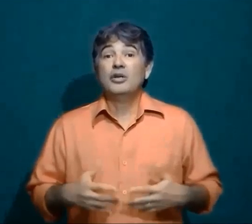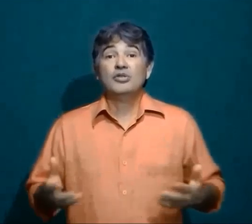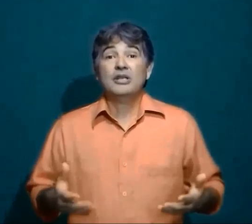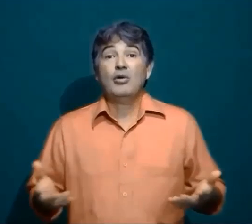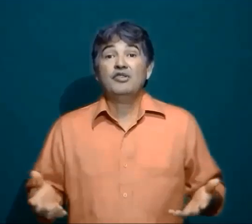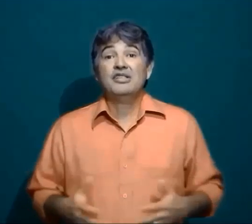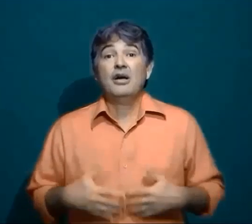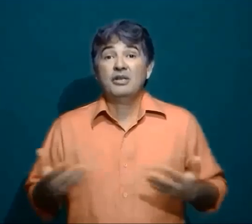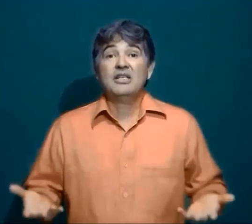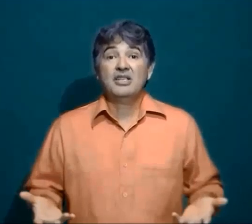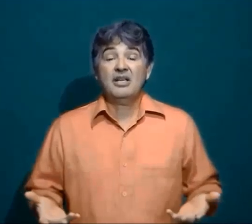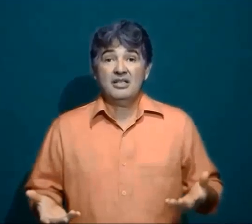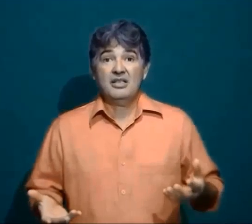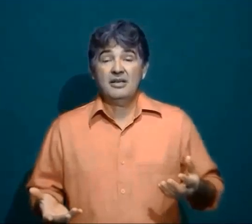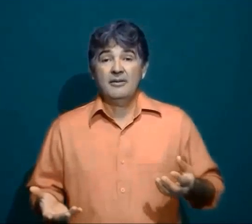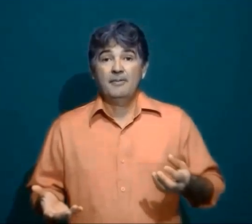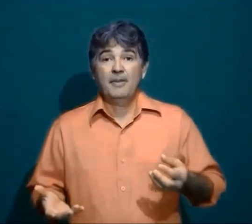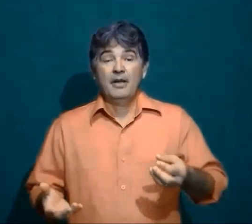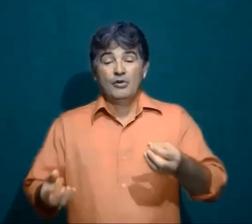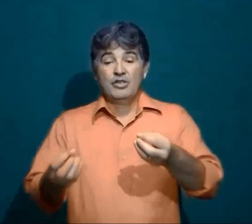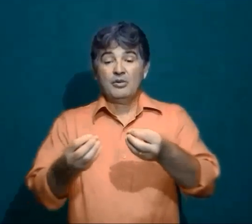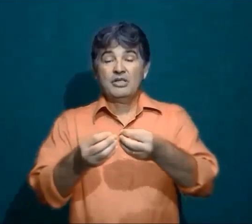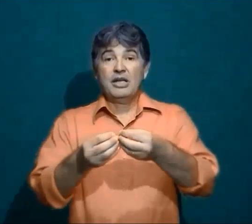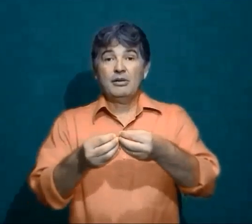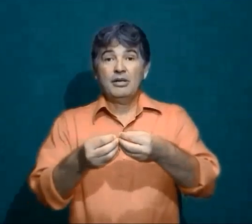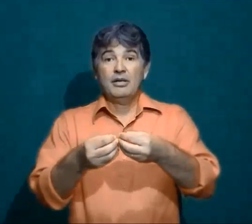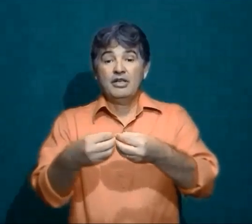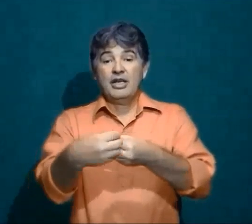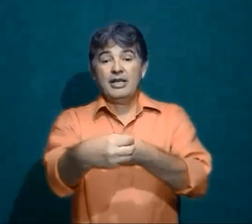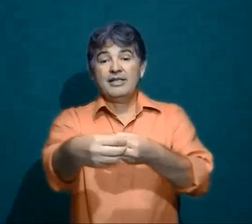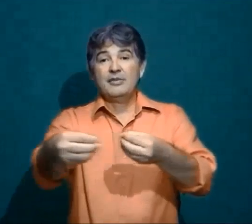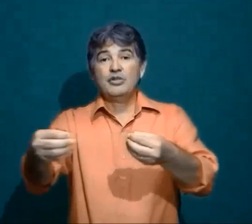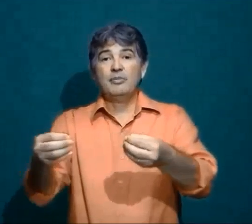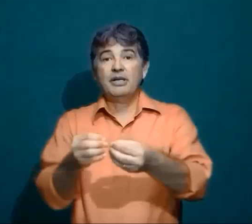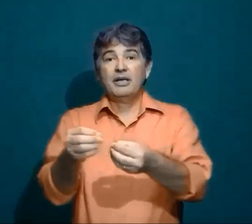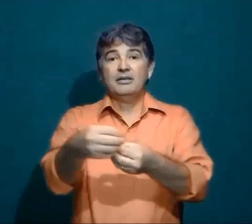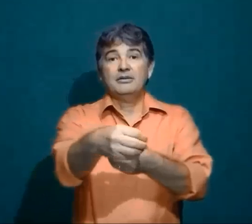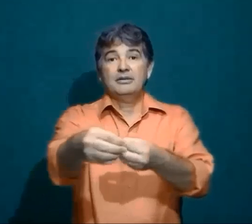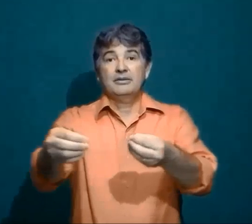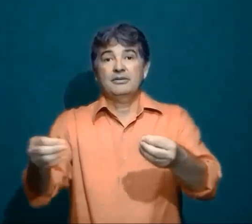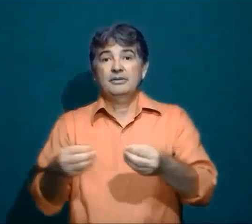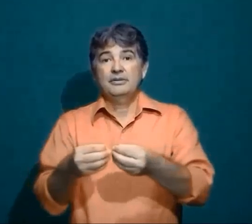tem um sinal oficial, que seja este. O sinal de célula, e aí ela se multiplica.